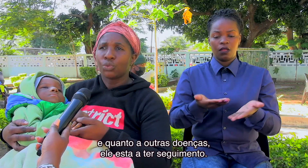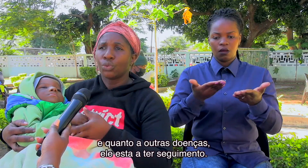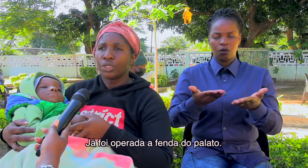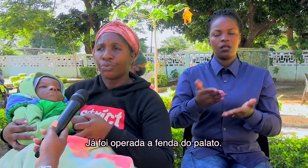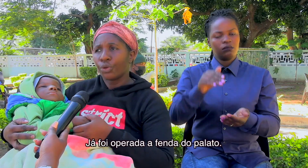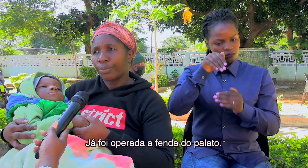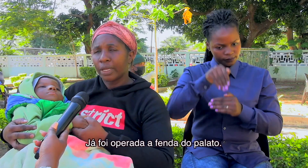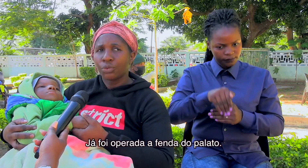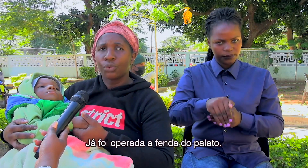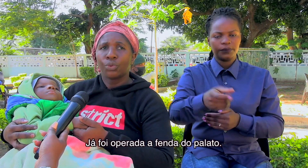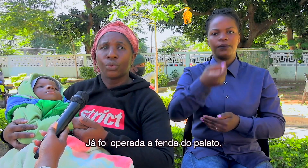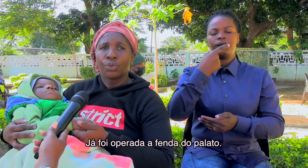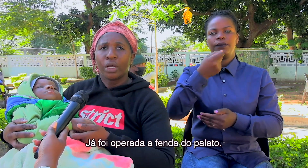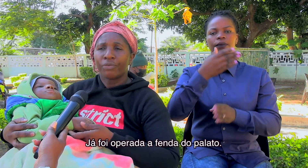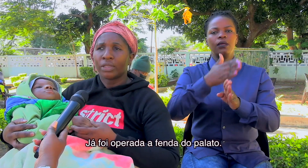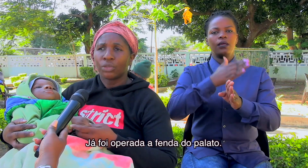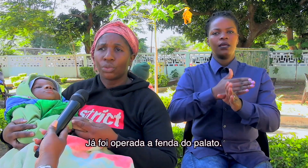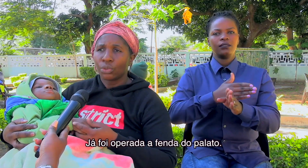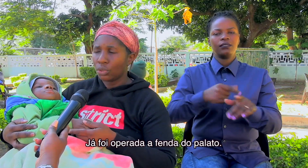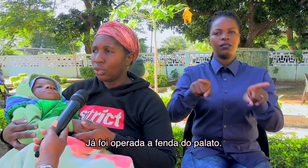segmento e foi operado a fenda do